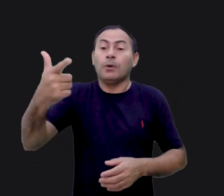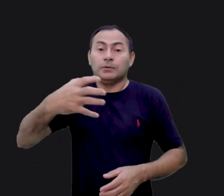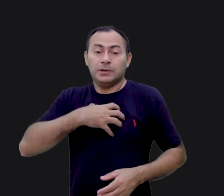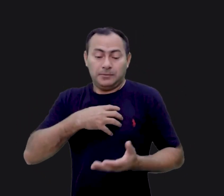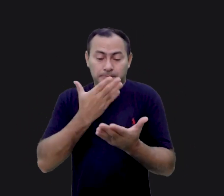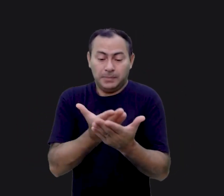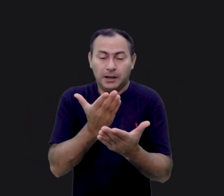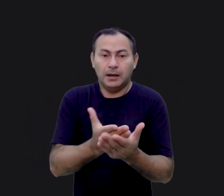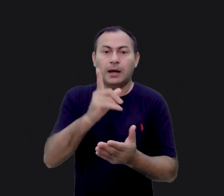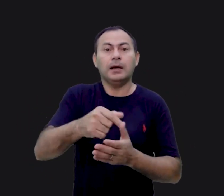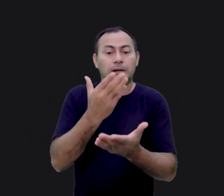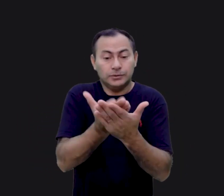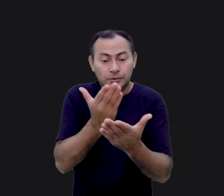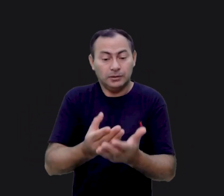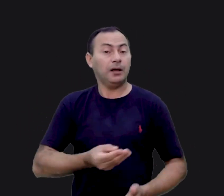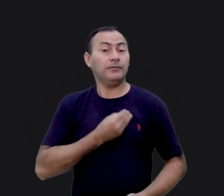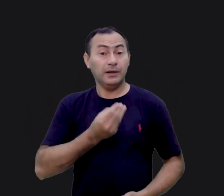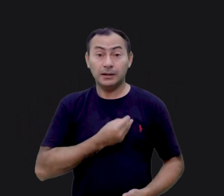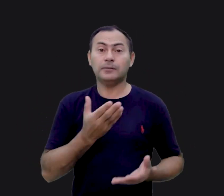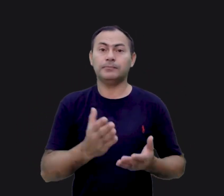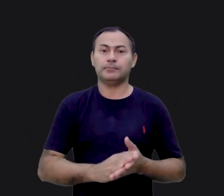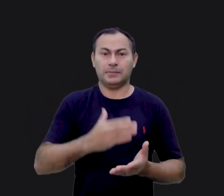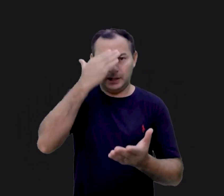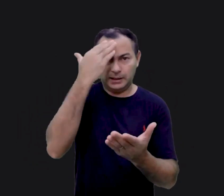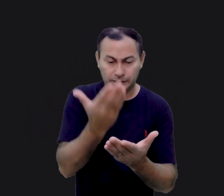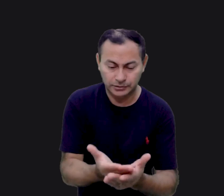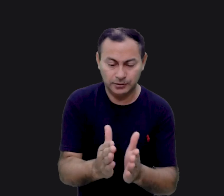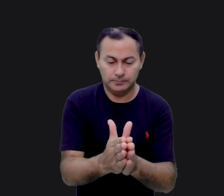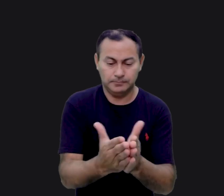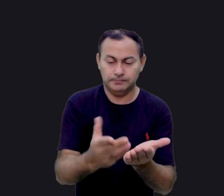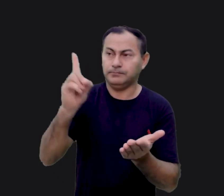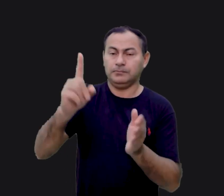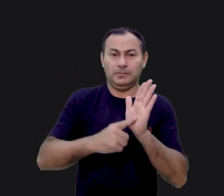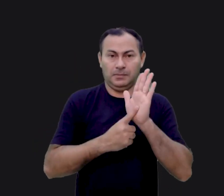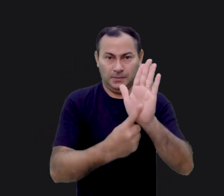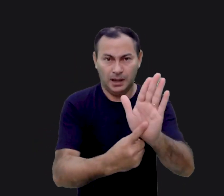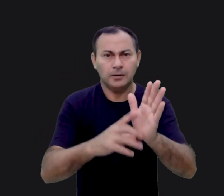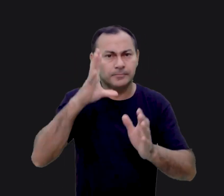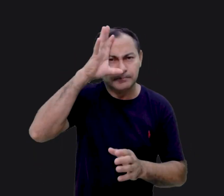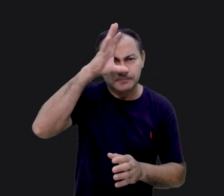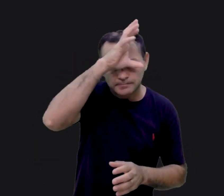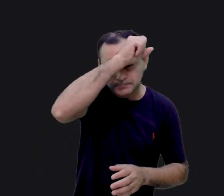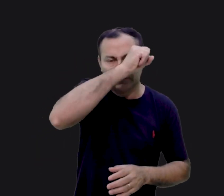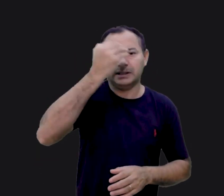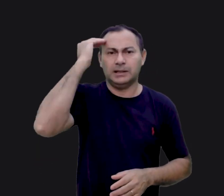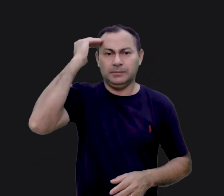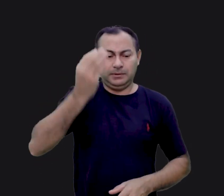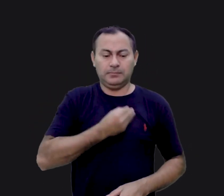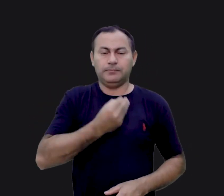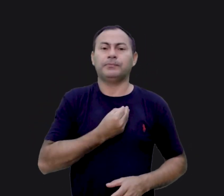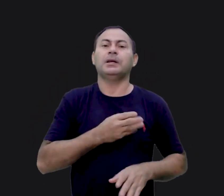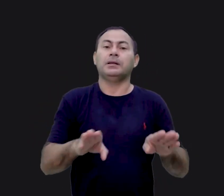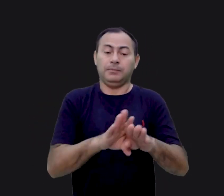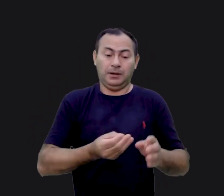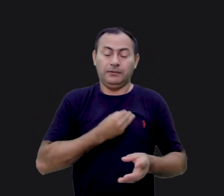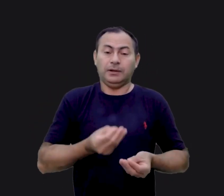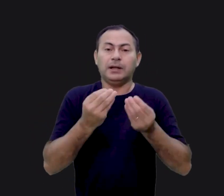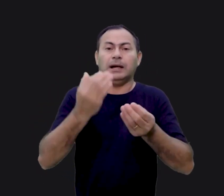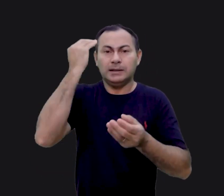outra maneira de estudar a vida creio que a palavra de Deus nos dá compreensão da vida e que a vida nos dá compreensão